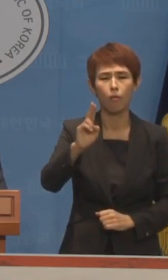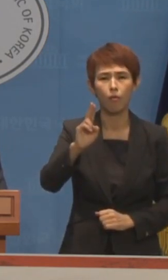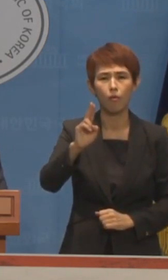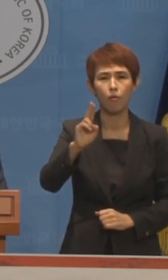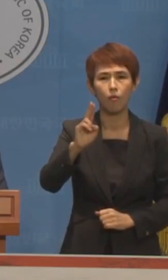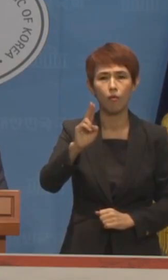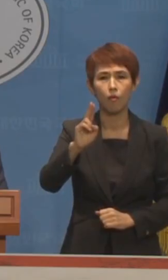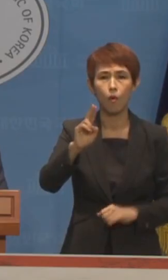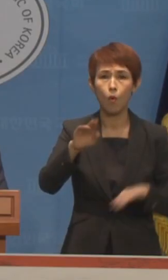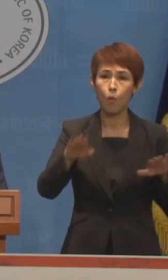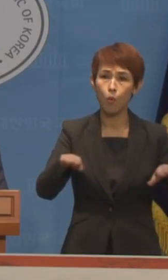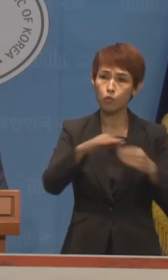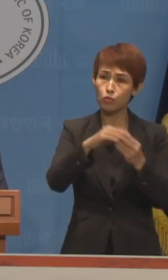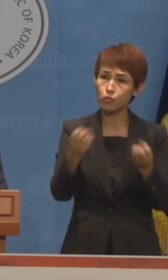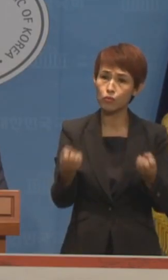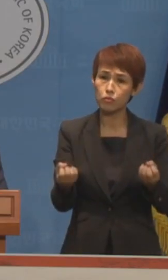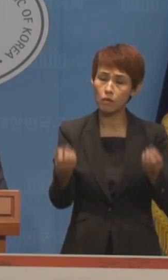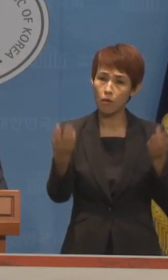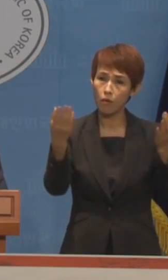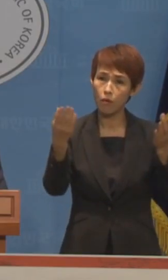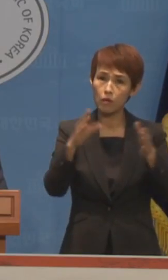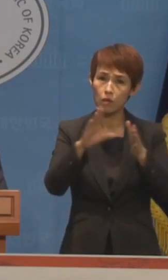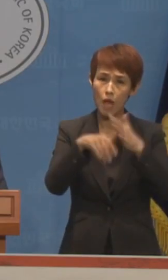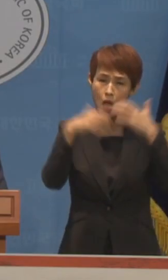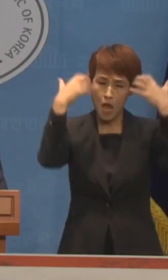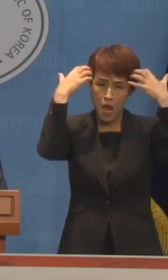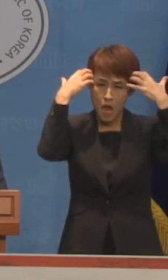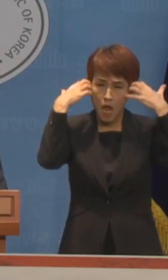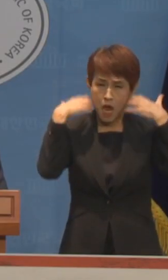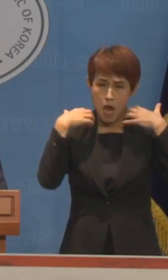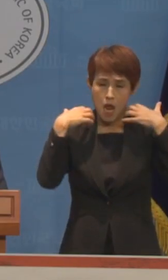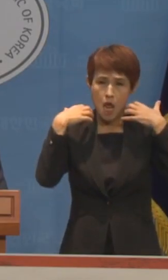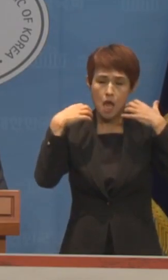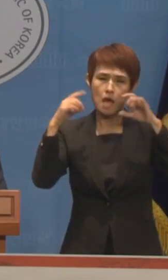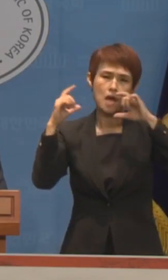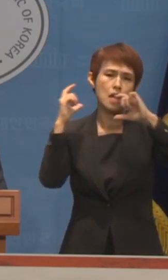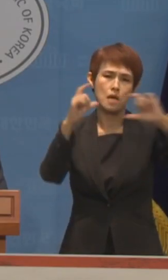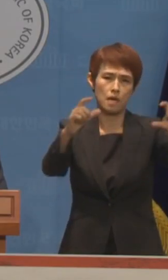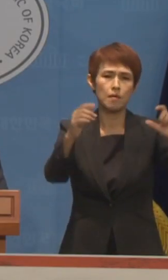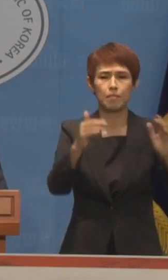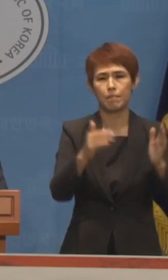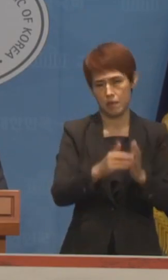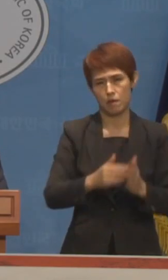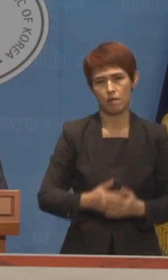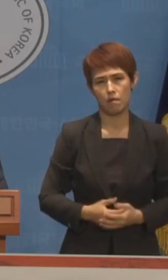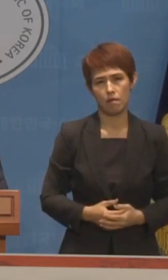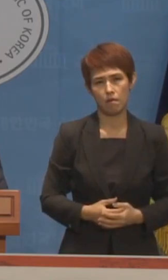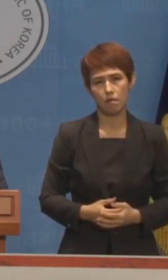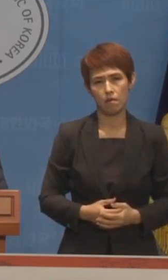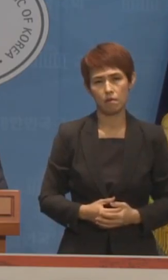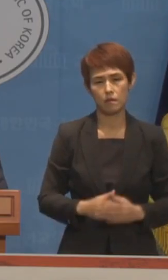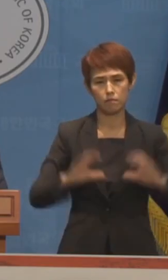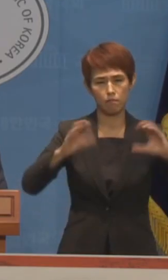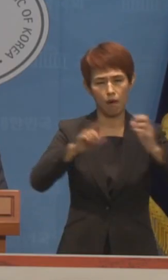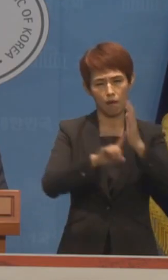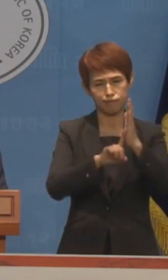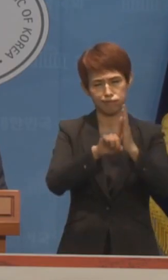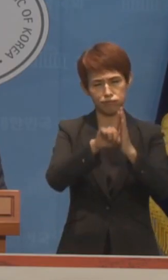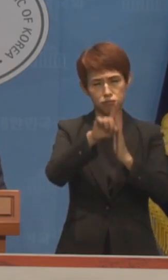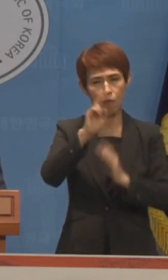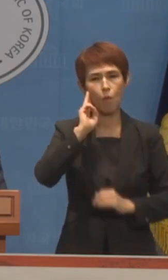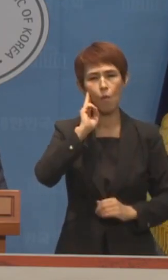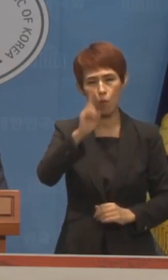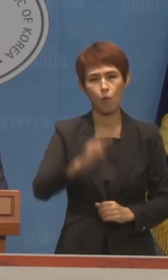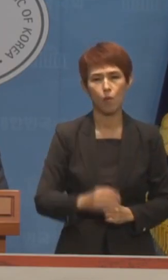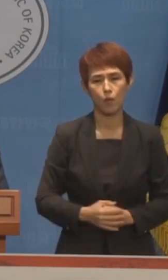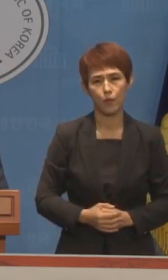올 추석 때 소위 폭염경보가 울릴 만큼 이제는 기후위기가 우리 눈앞에 와